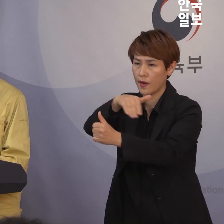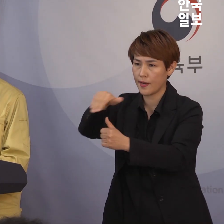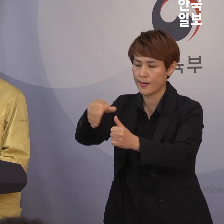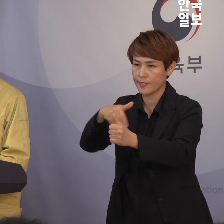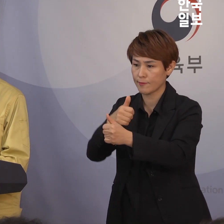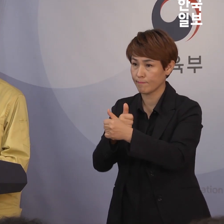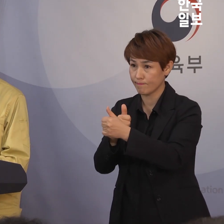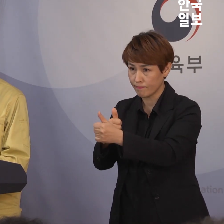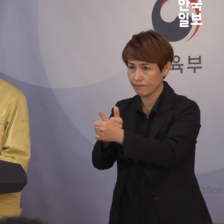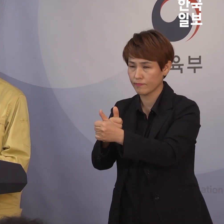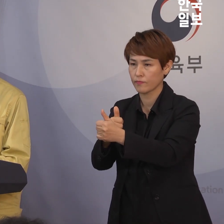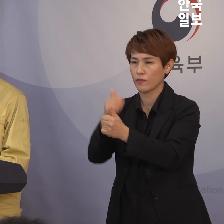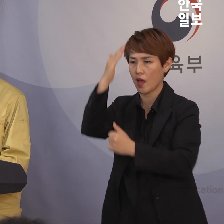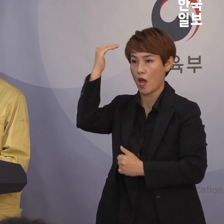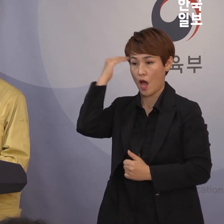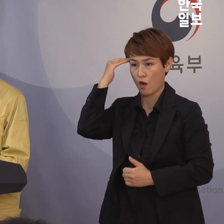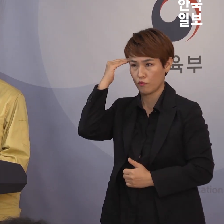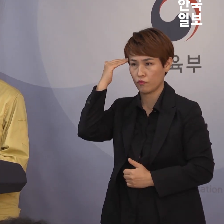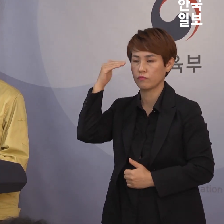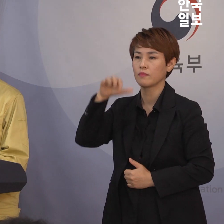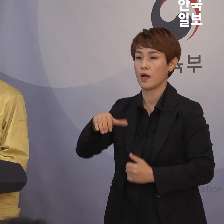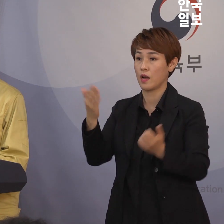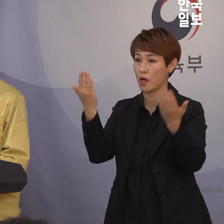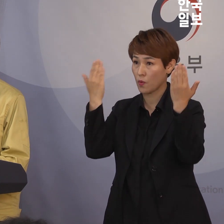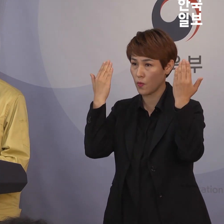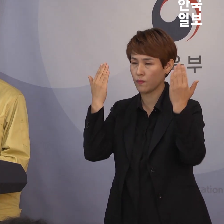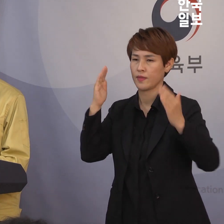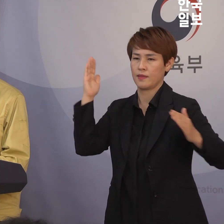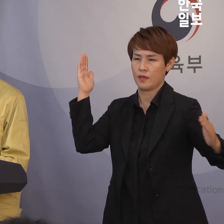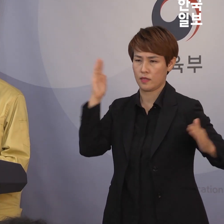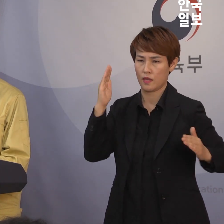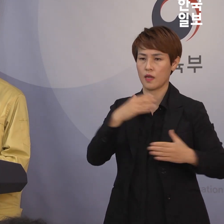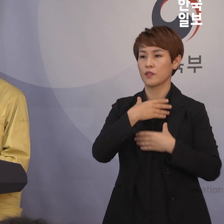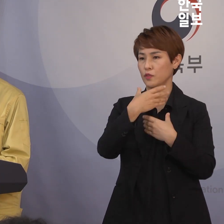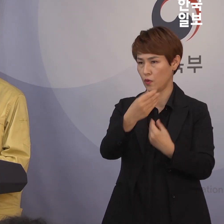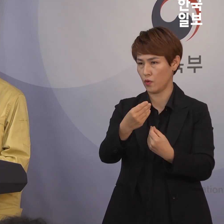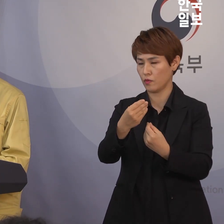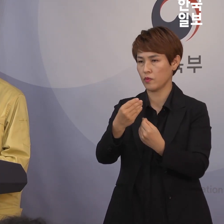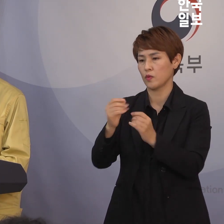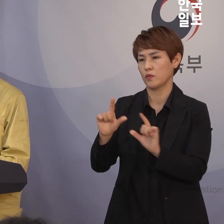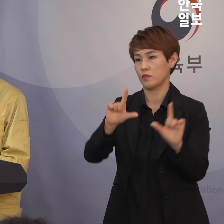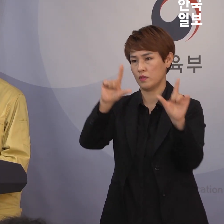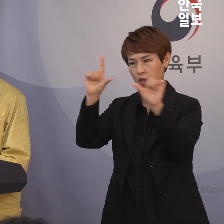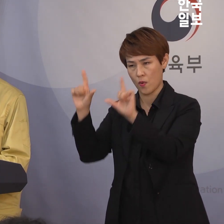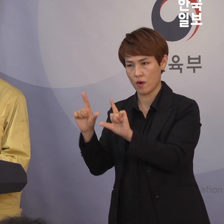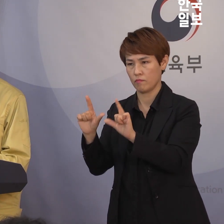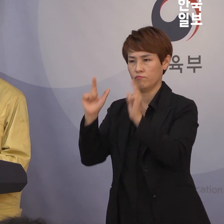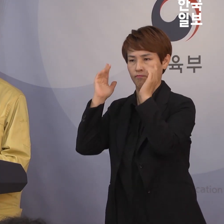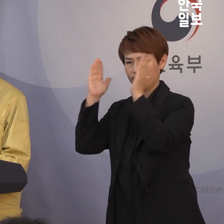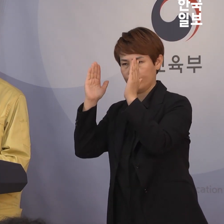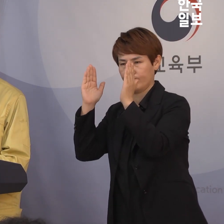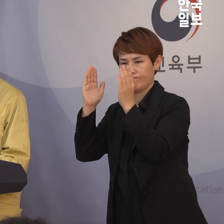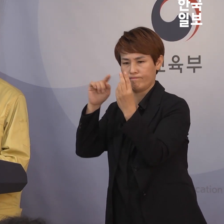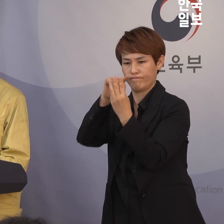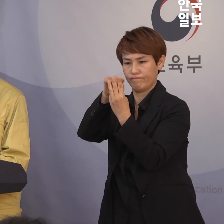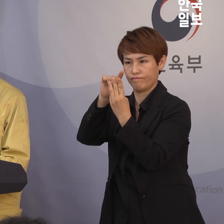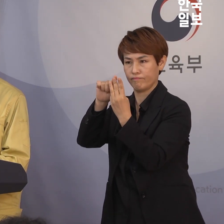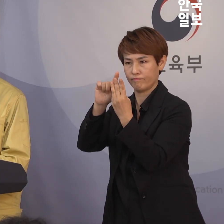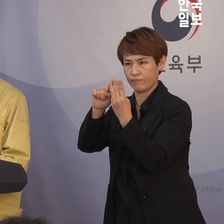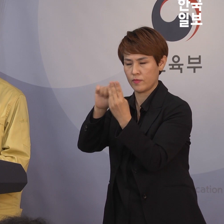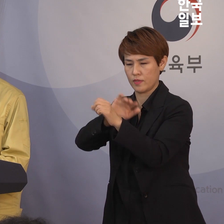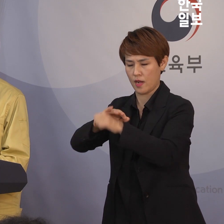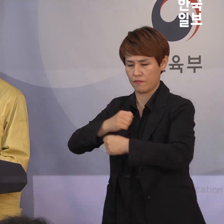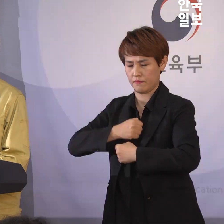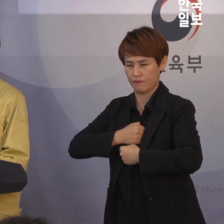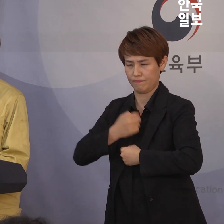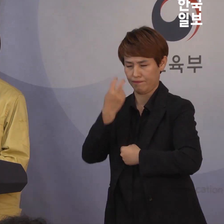맞게 대한민국의 학교는 학생의 안전, 일상, 학업 세 가지 모두를 지킬 수